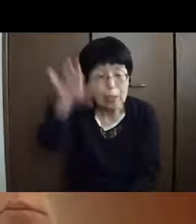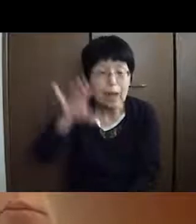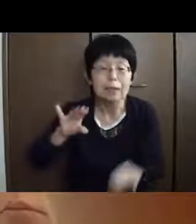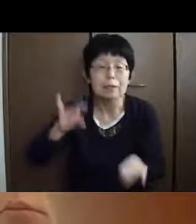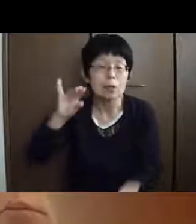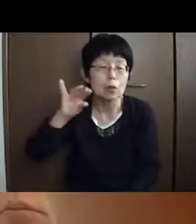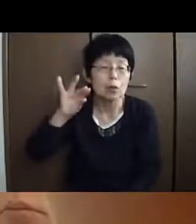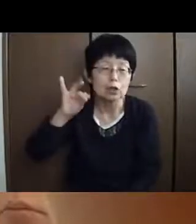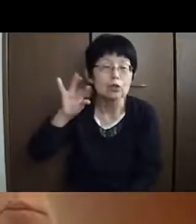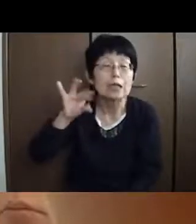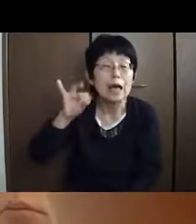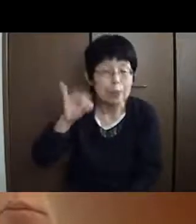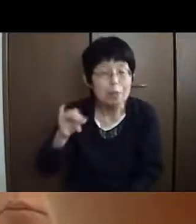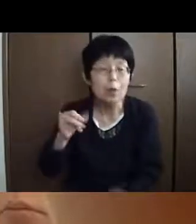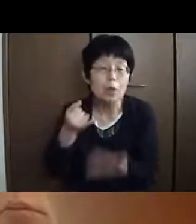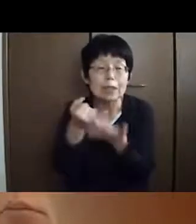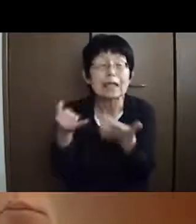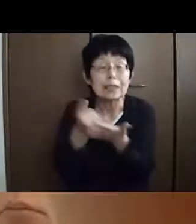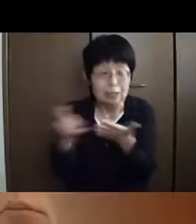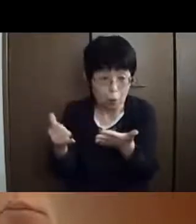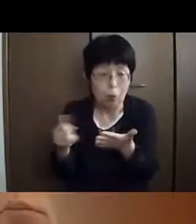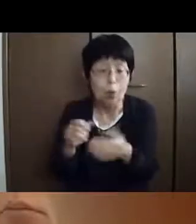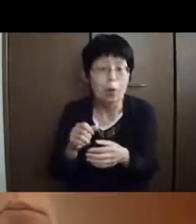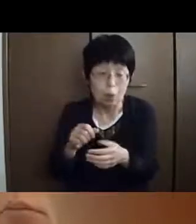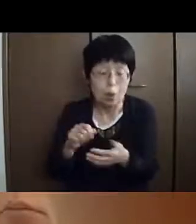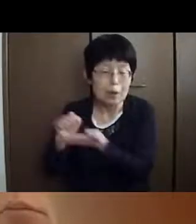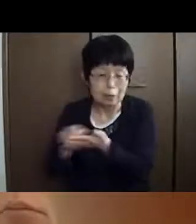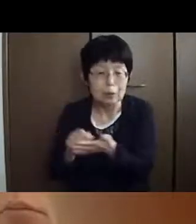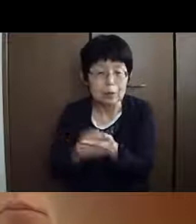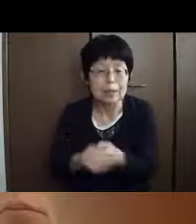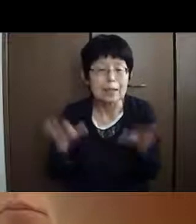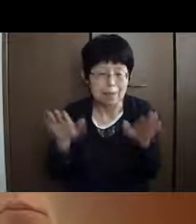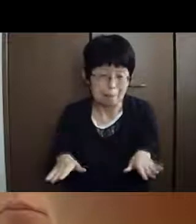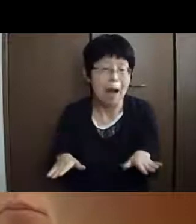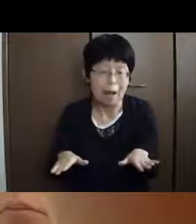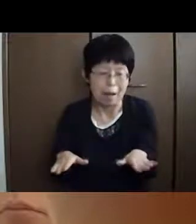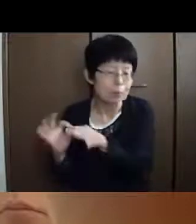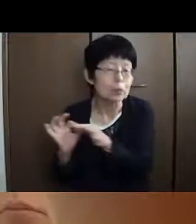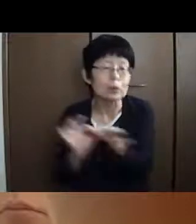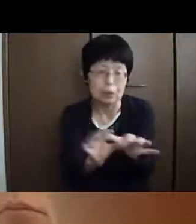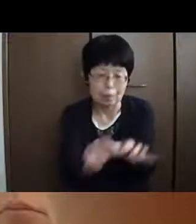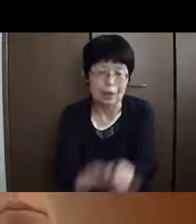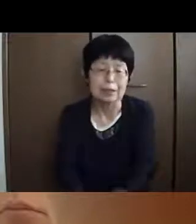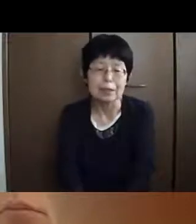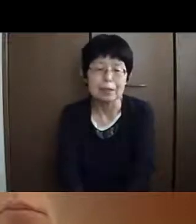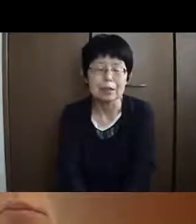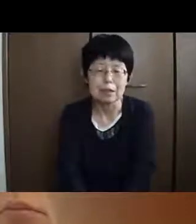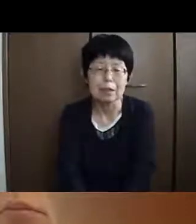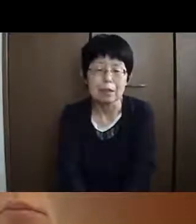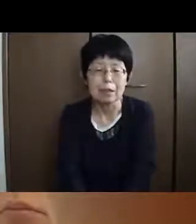くようになって現在に至りますっていうことなんですね。うん、そうなんだそうな